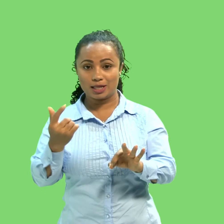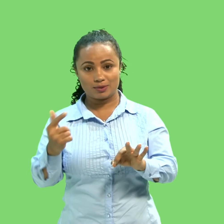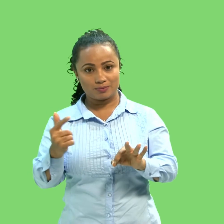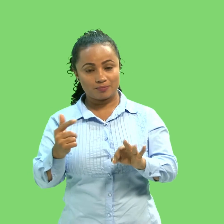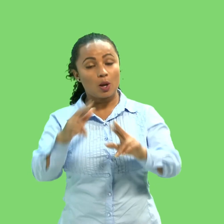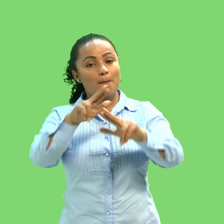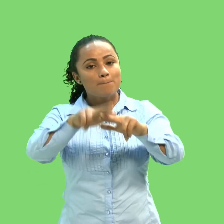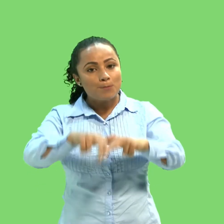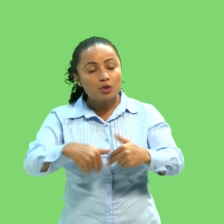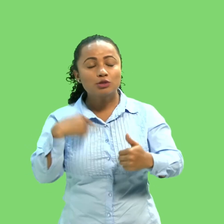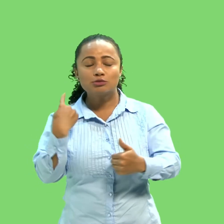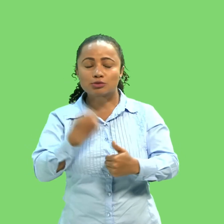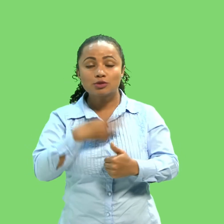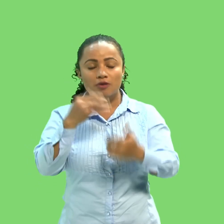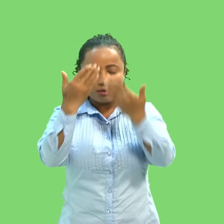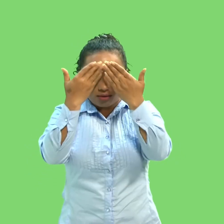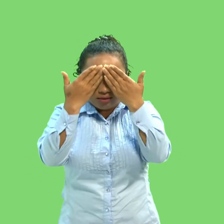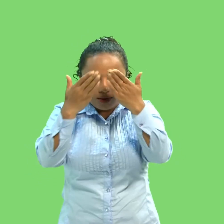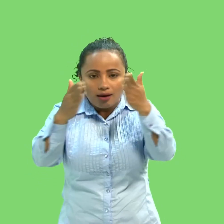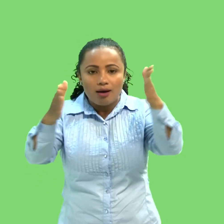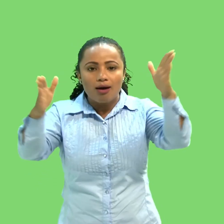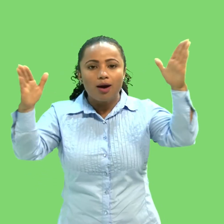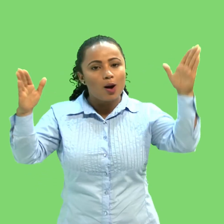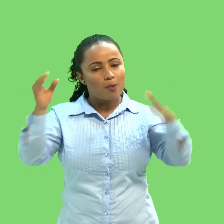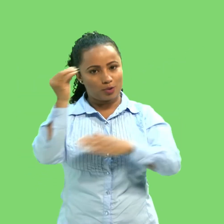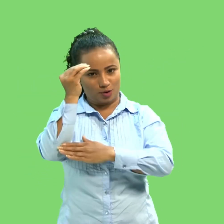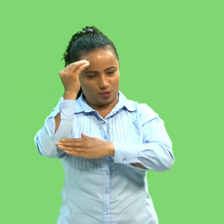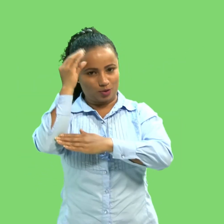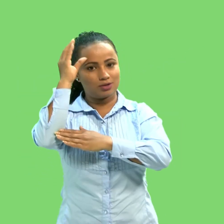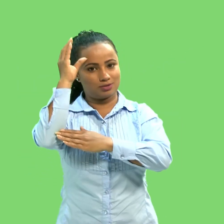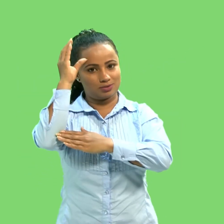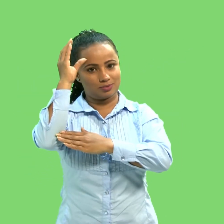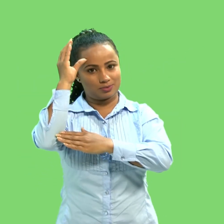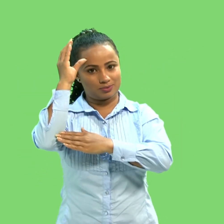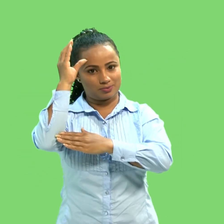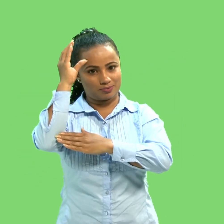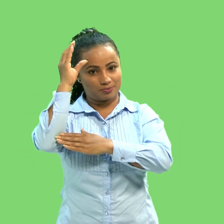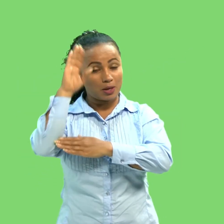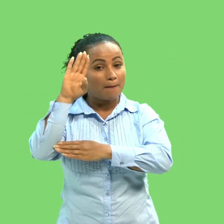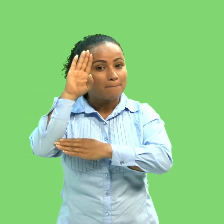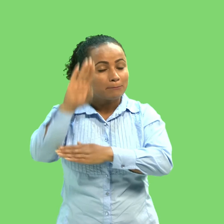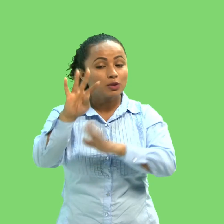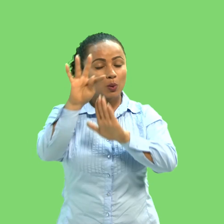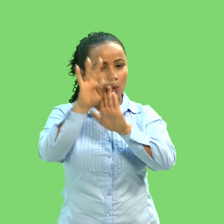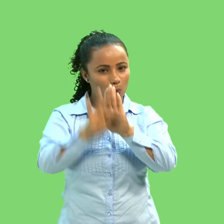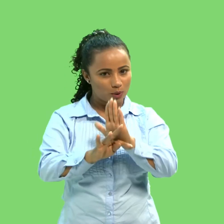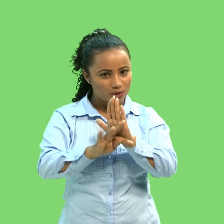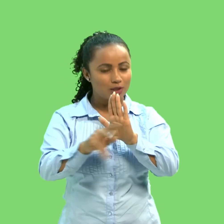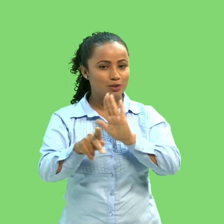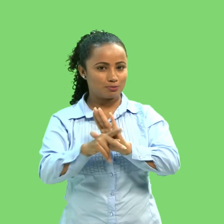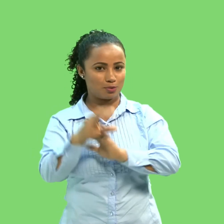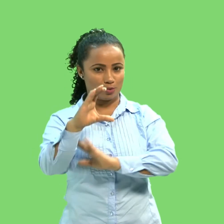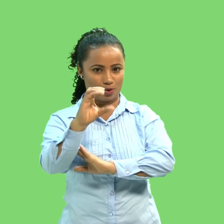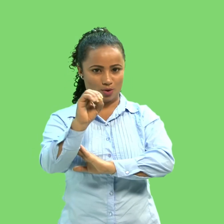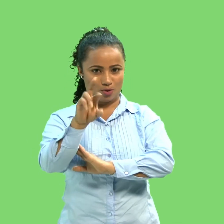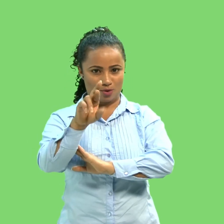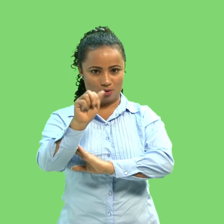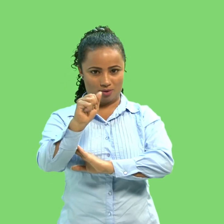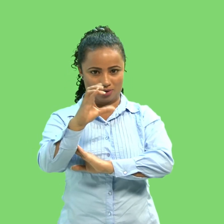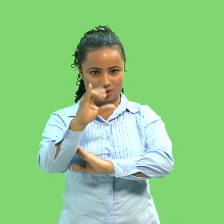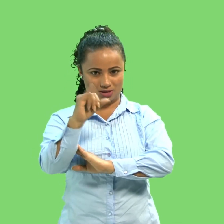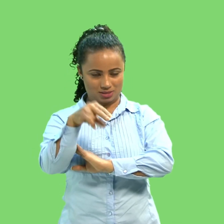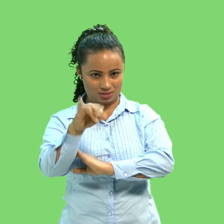de ampliar nossos conhecimentos com base justamente no texto da autora mencionada. Esta corrente da